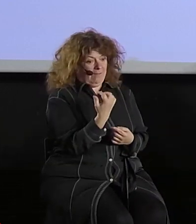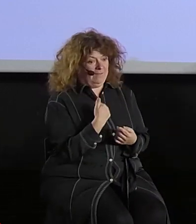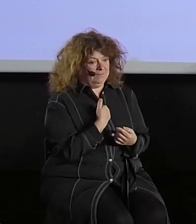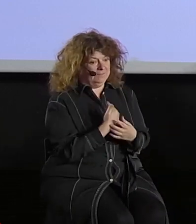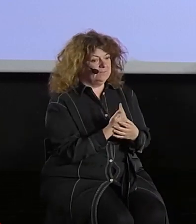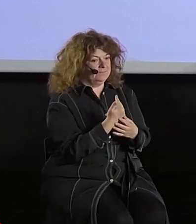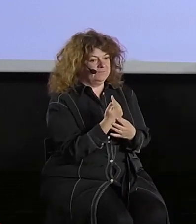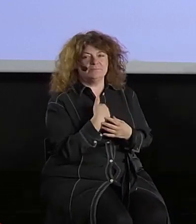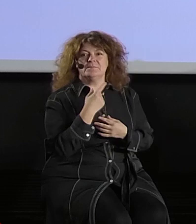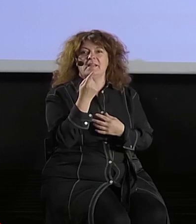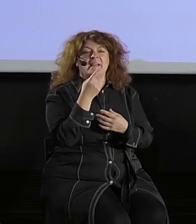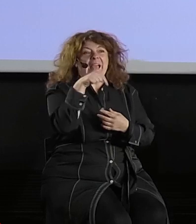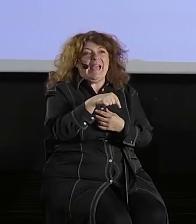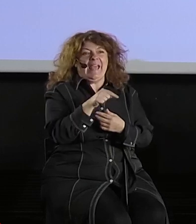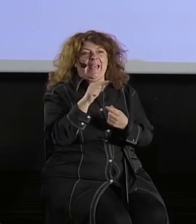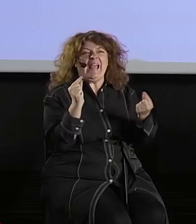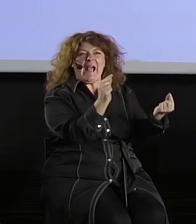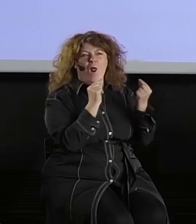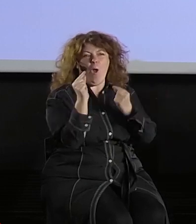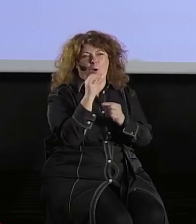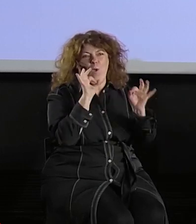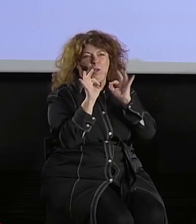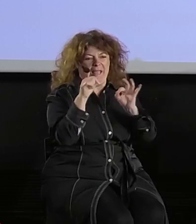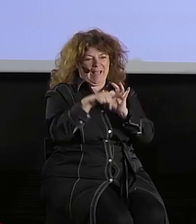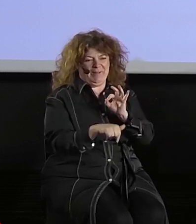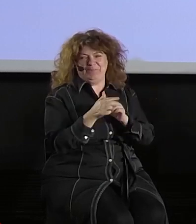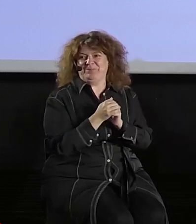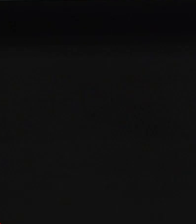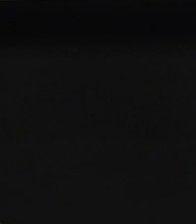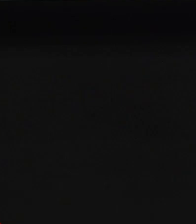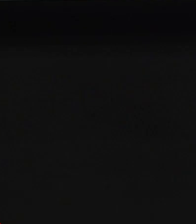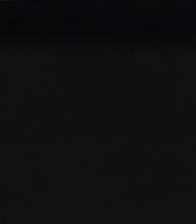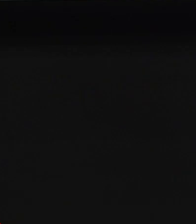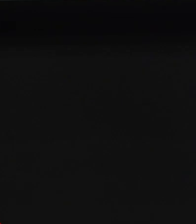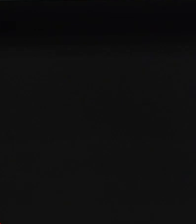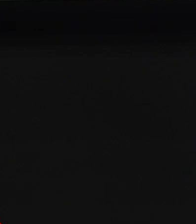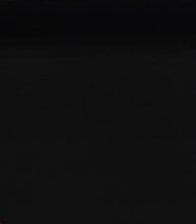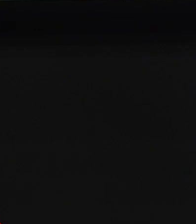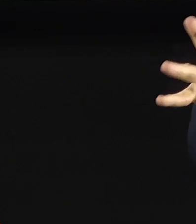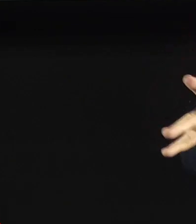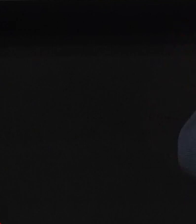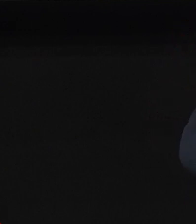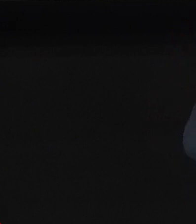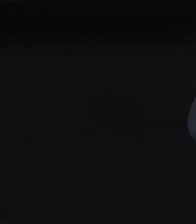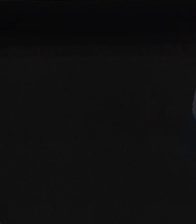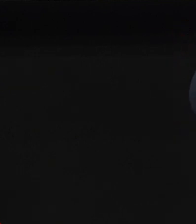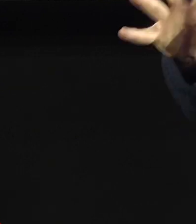obra de de teatro que se está haciendo en el temático nacional he visto que ha habido aquí tráfico de kinex ha habido como un